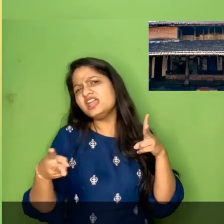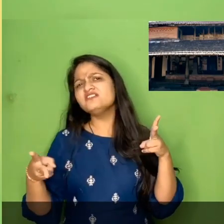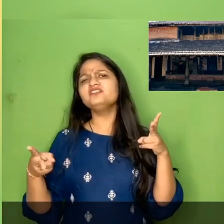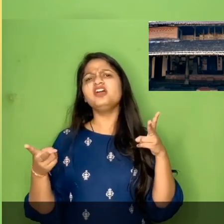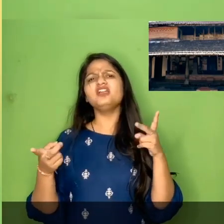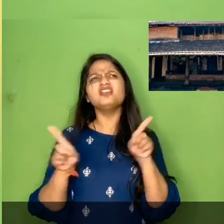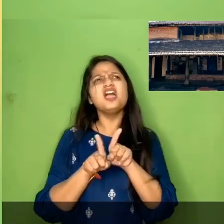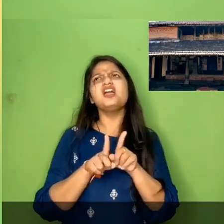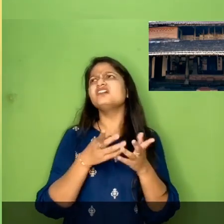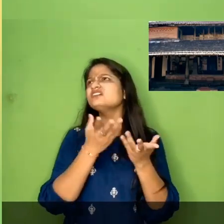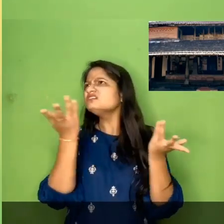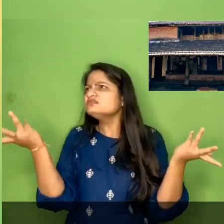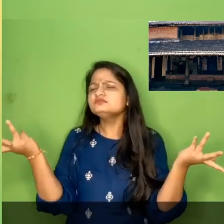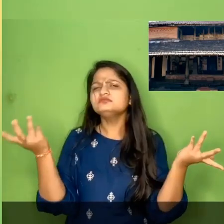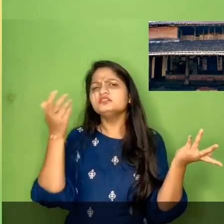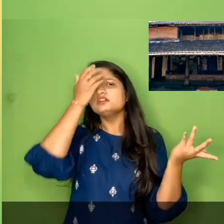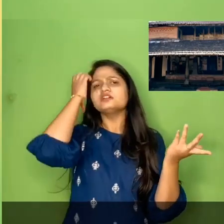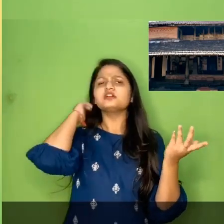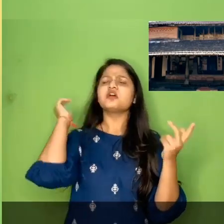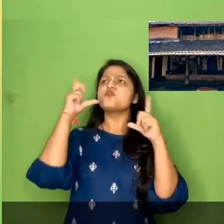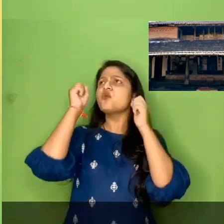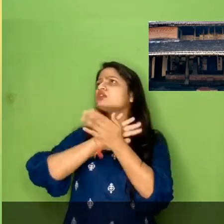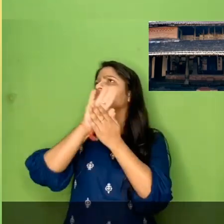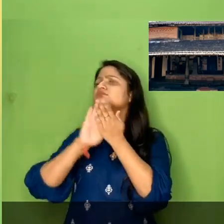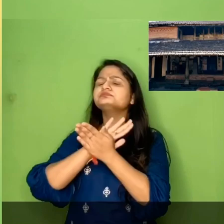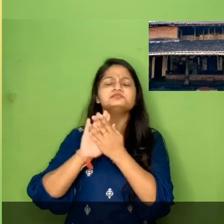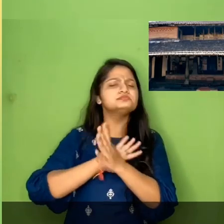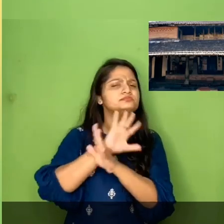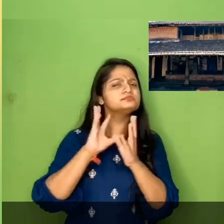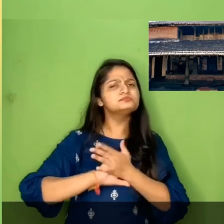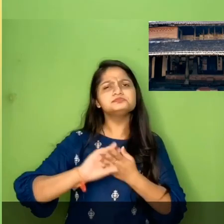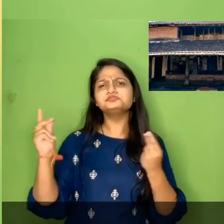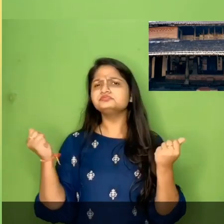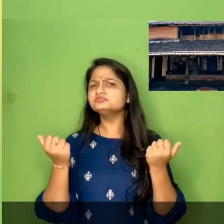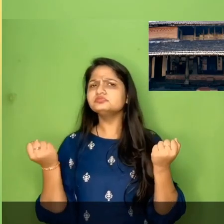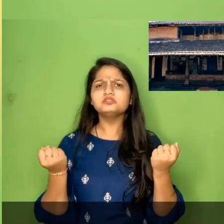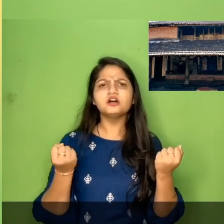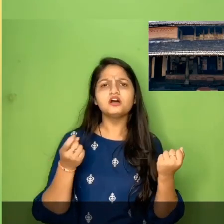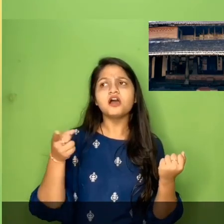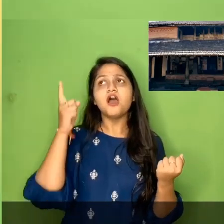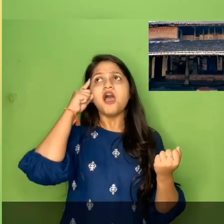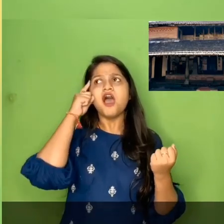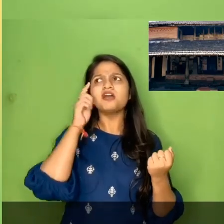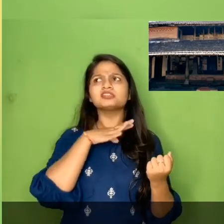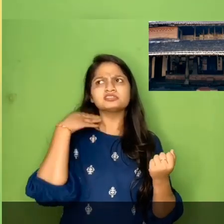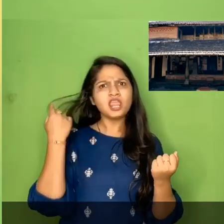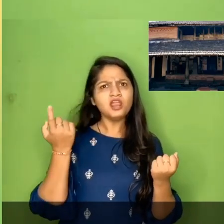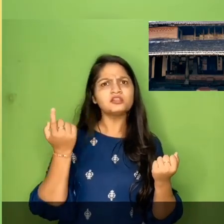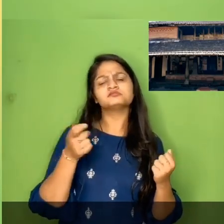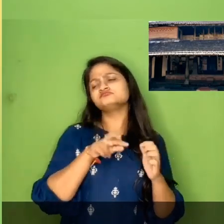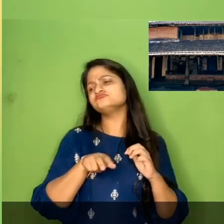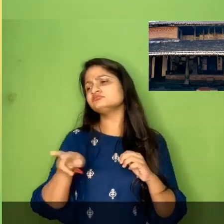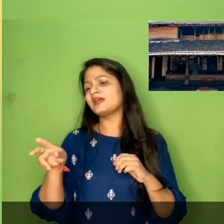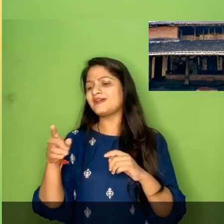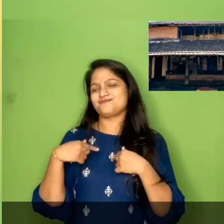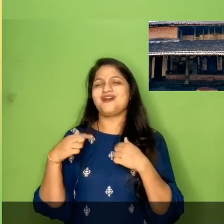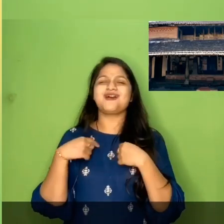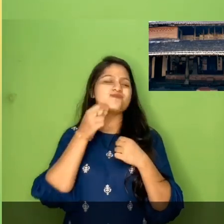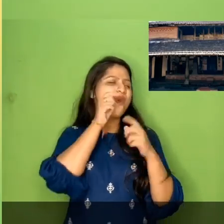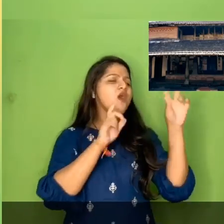रहे हैं और महल में कोई चहल पहल नहीं है, सिर्फ सुनसान पड़ा है। उसको लगा कि